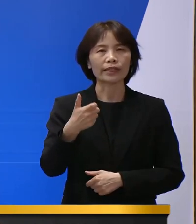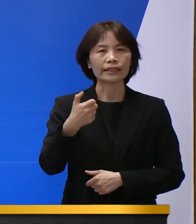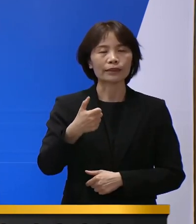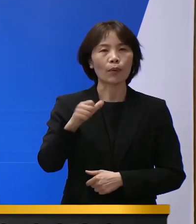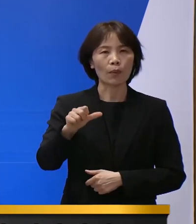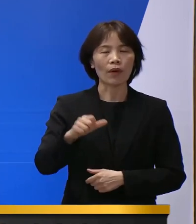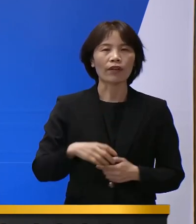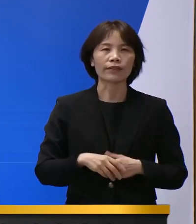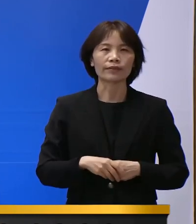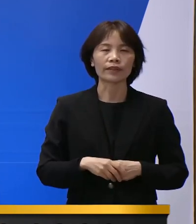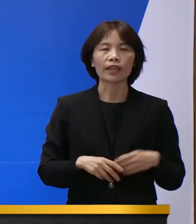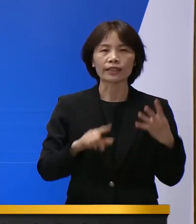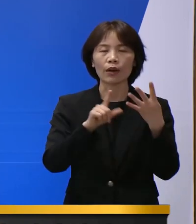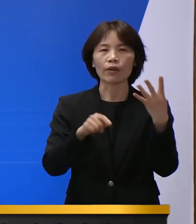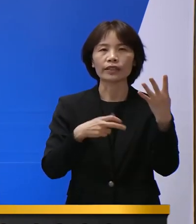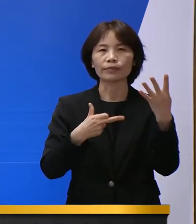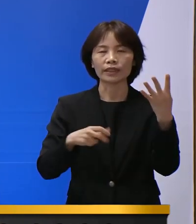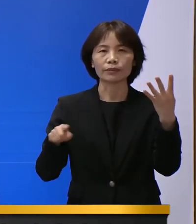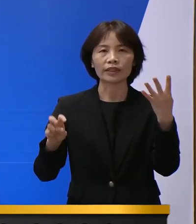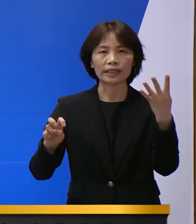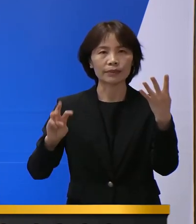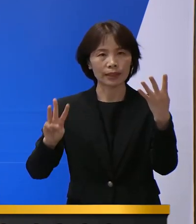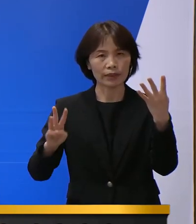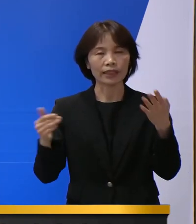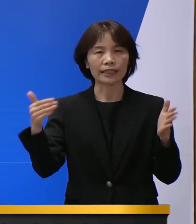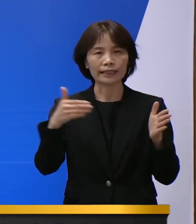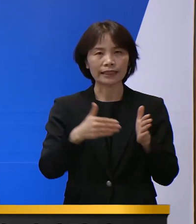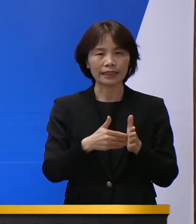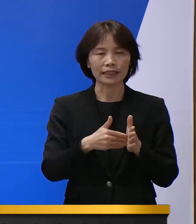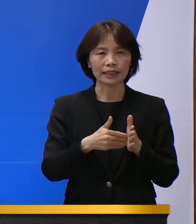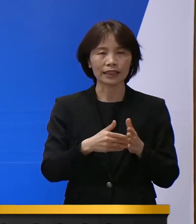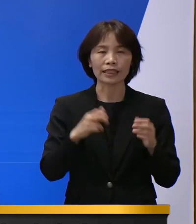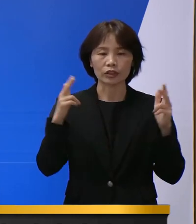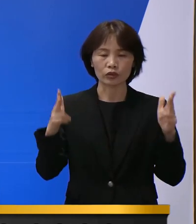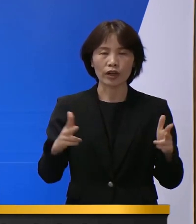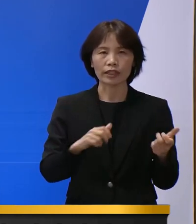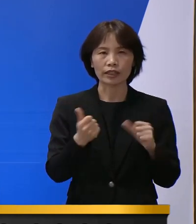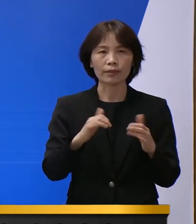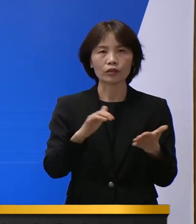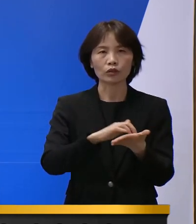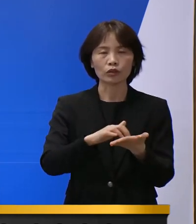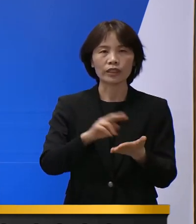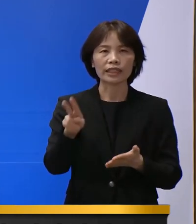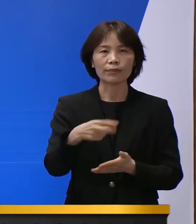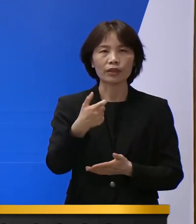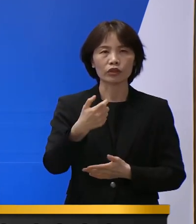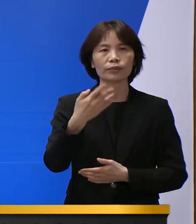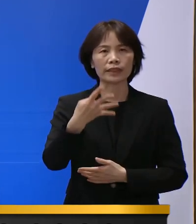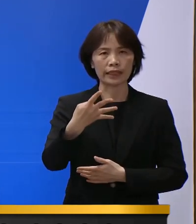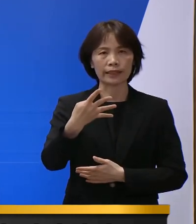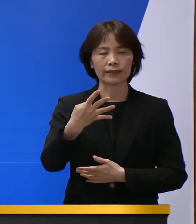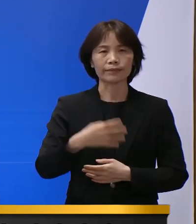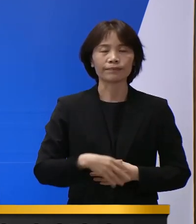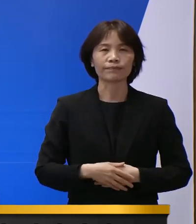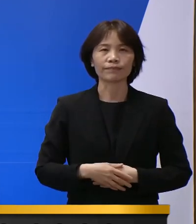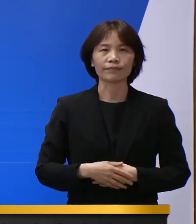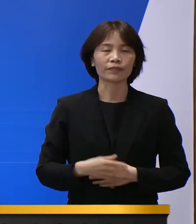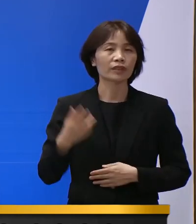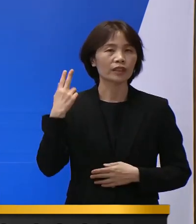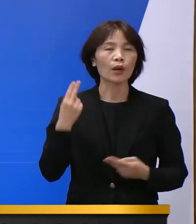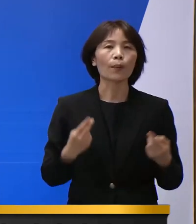5,757명입니다. 4월 17일부터 4월 23일까지 한 주간 발생한 도내 사망자는 263명으로